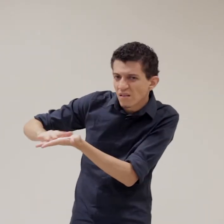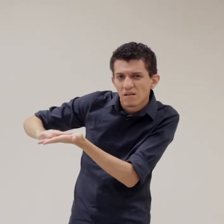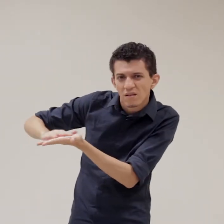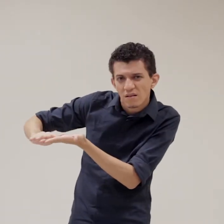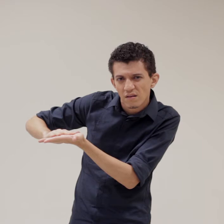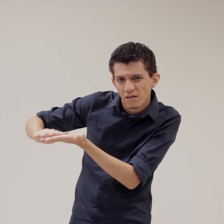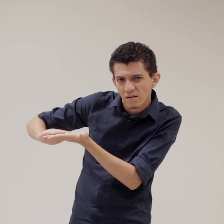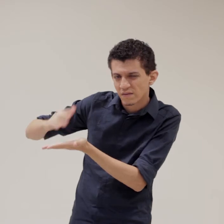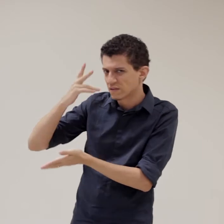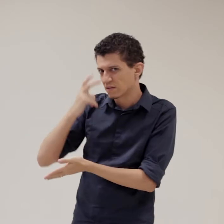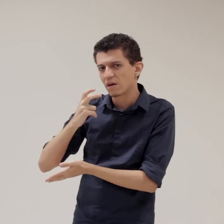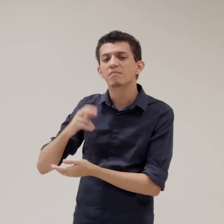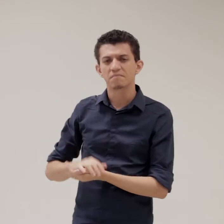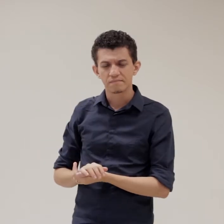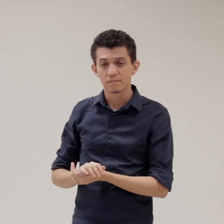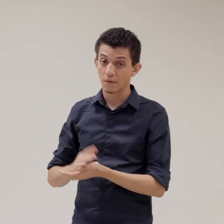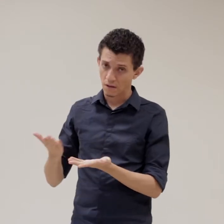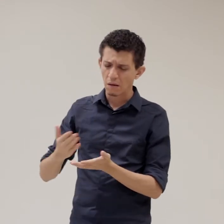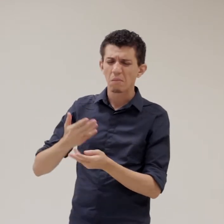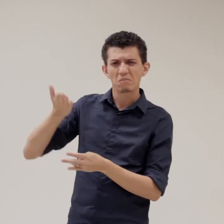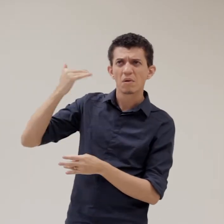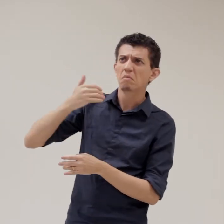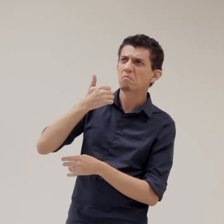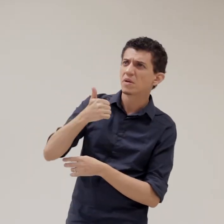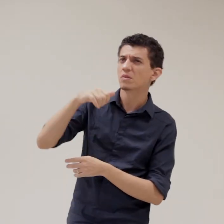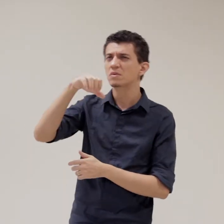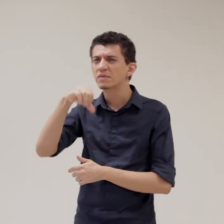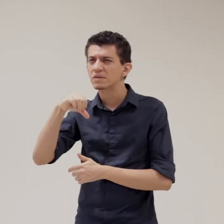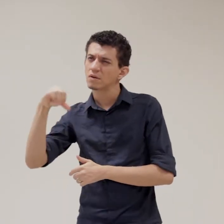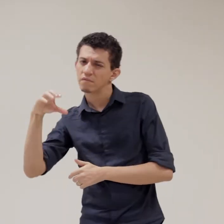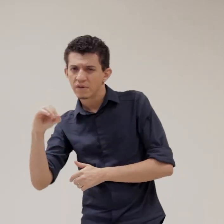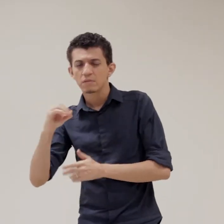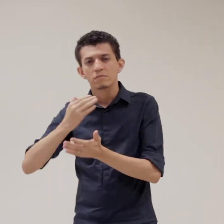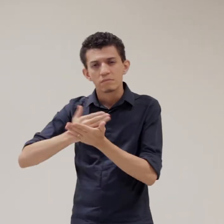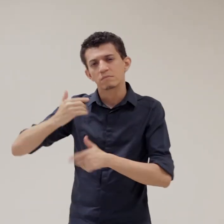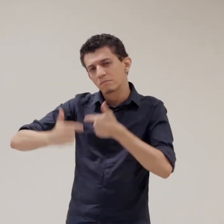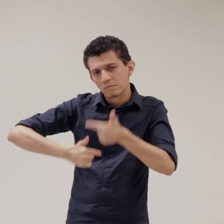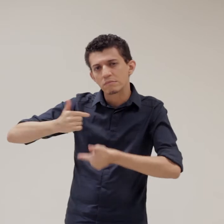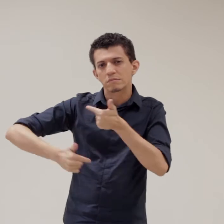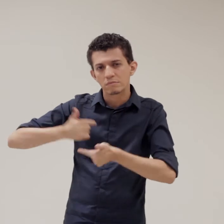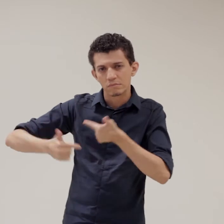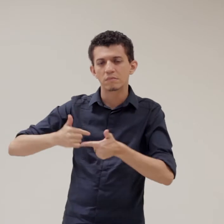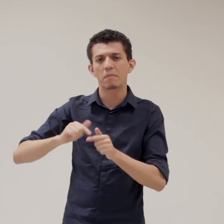de 1990, mas somente nos últimos anos conseguimos produzir as primeiras publicações em Libras, continua